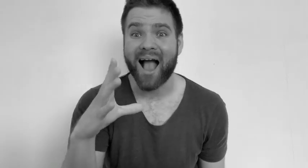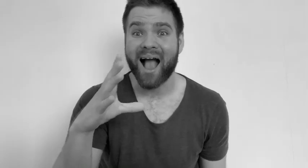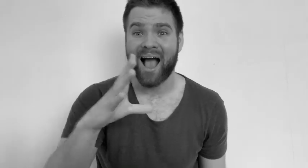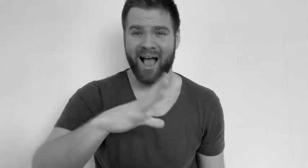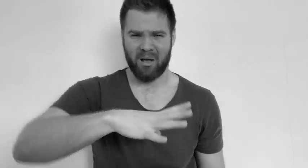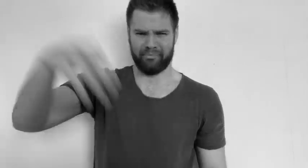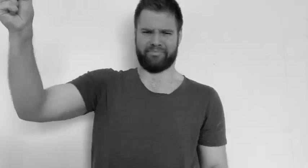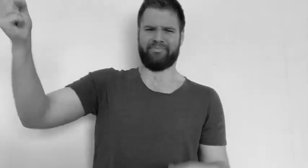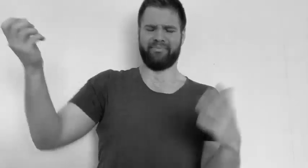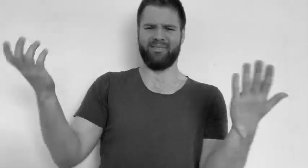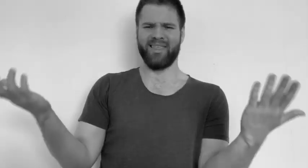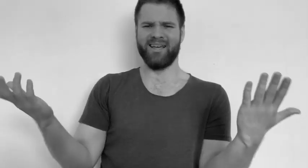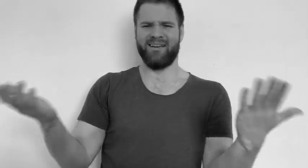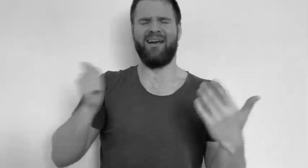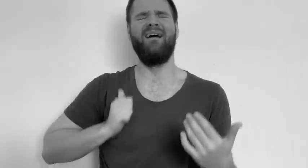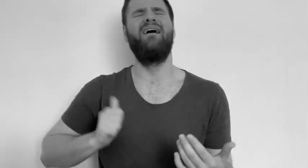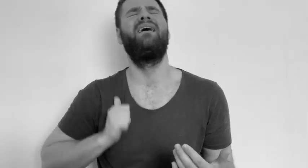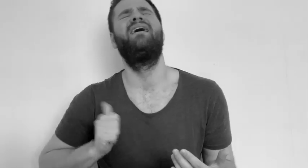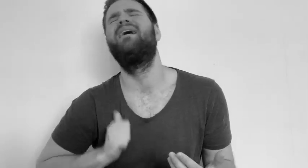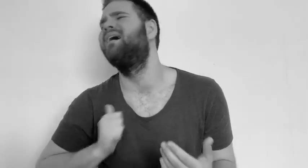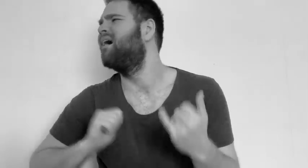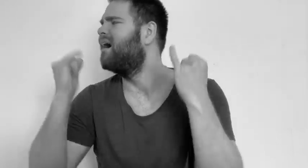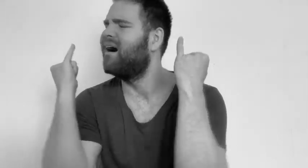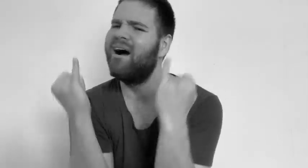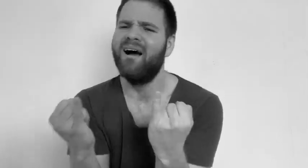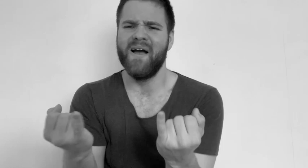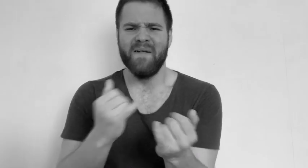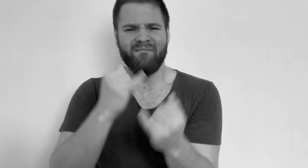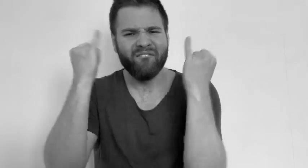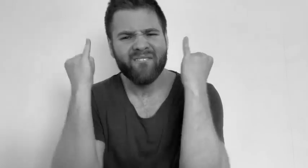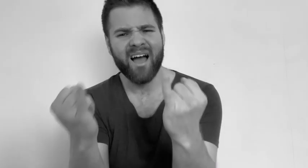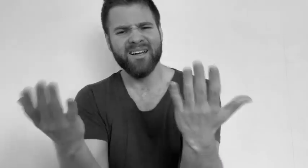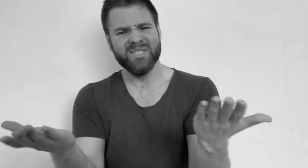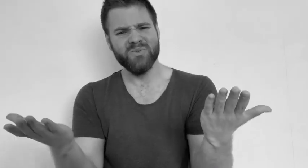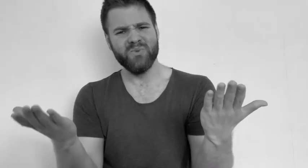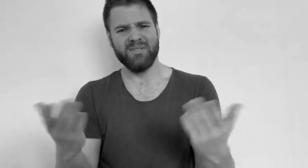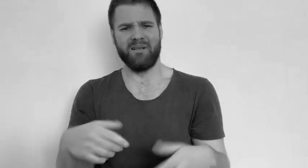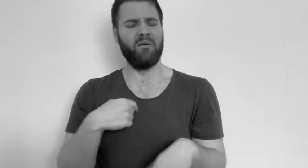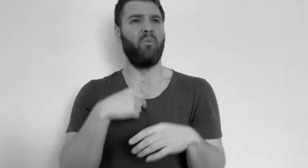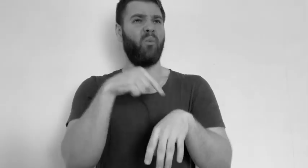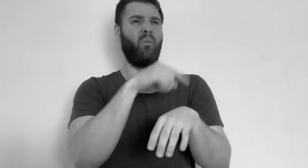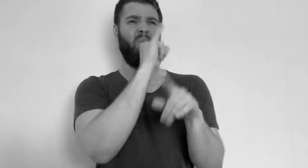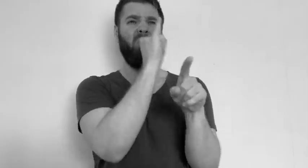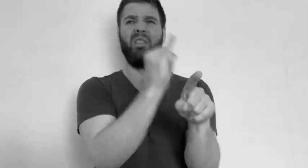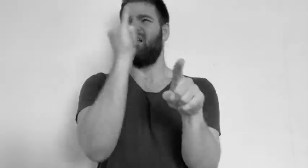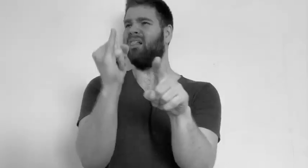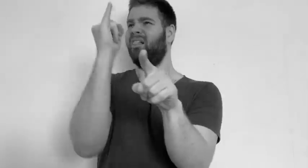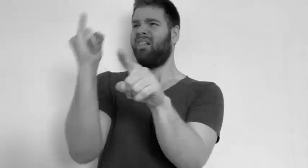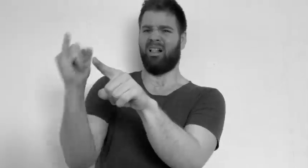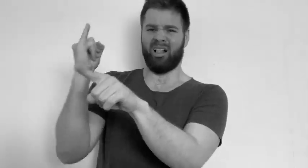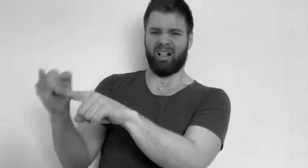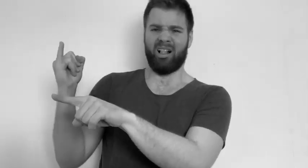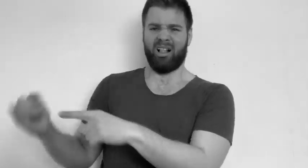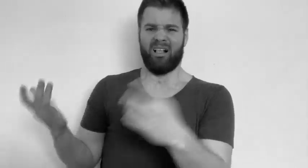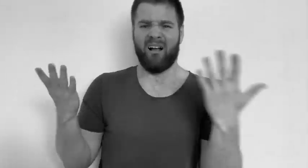kohe läheb ära. Oh häda, häda ja viletsus, kõik mis on mu ümber on vaid pettus ja tigedus. Oh